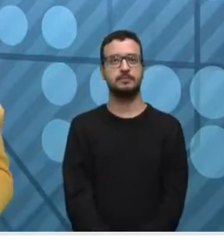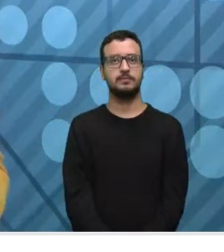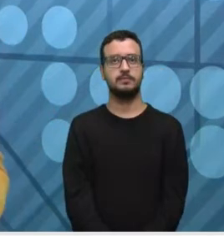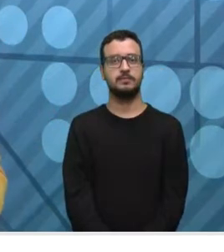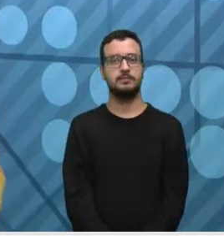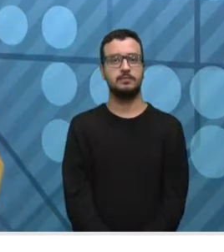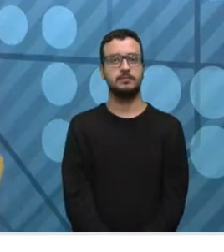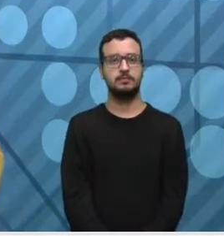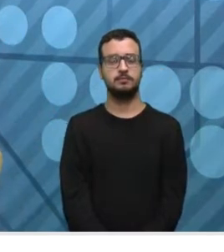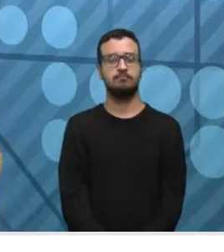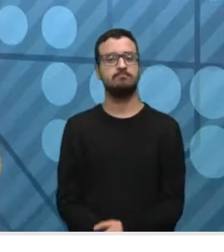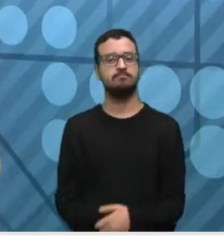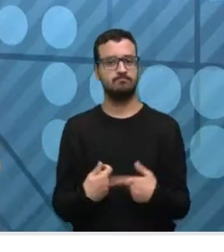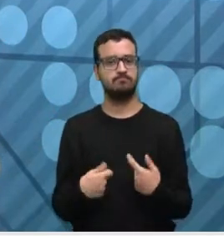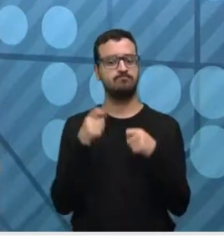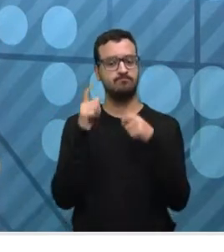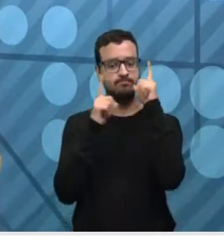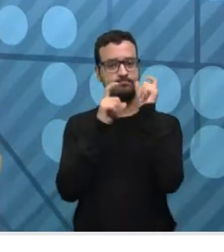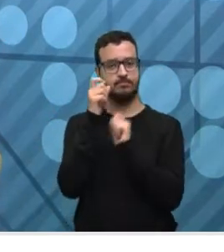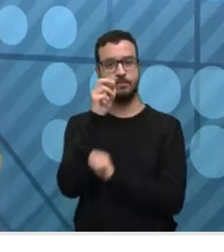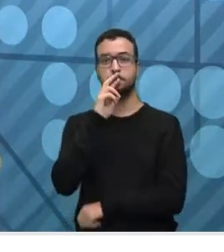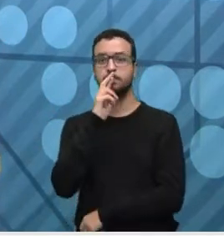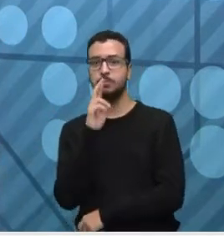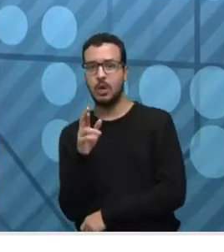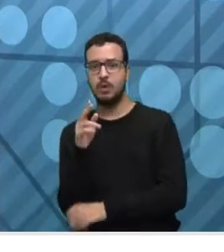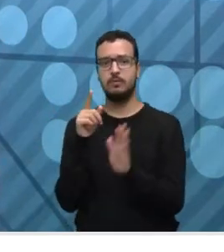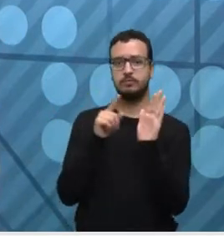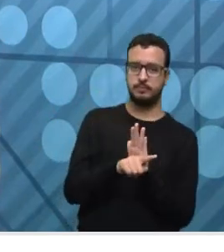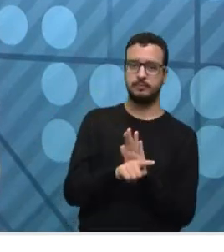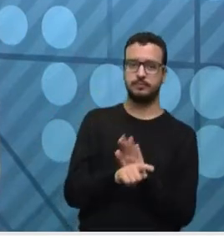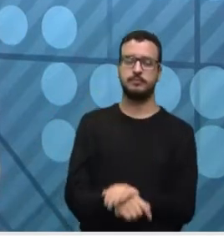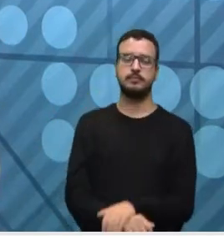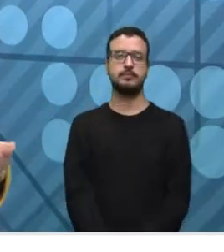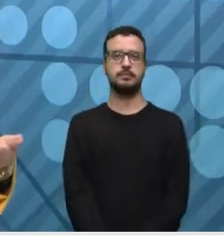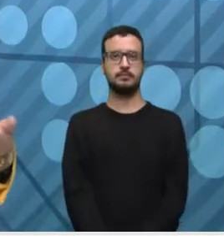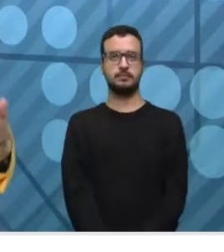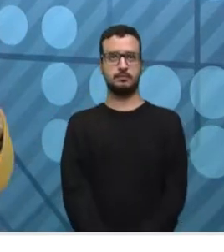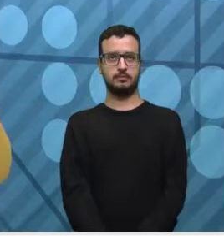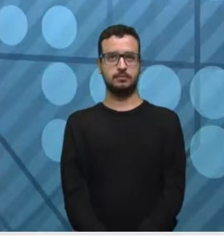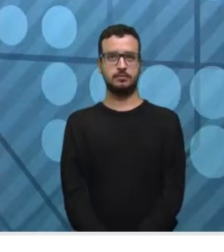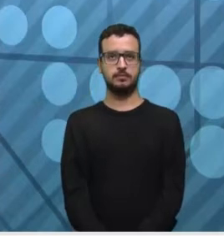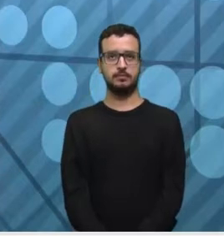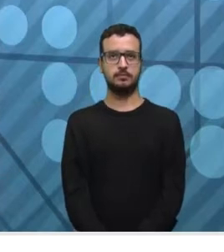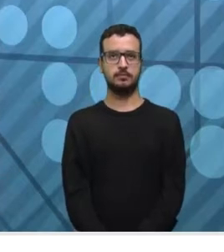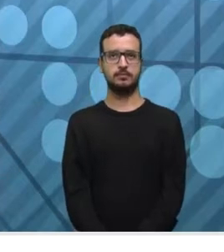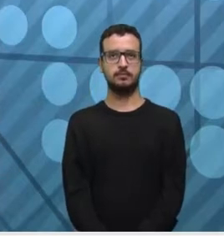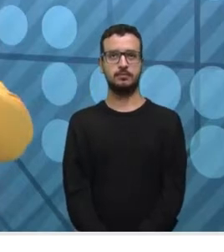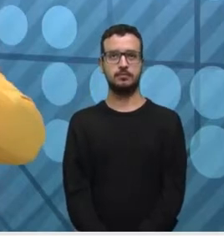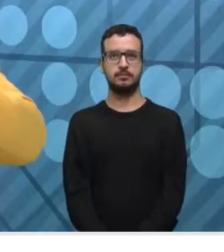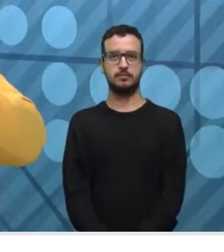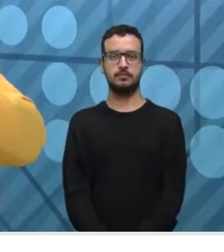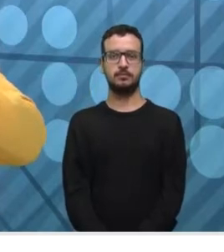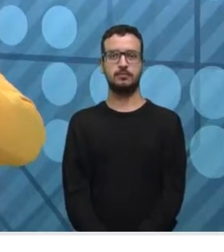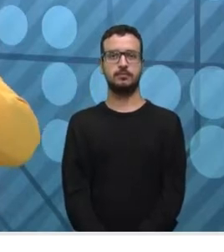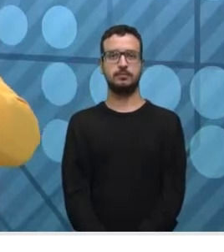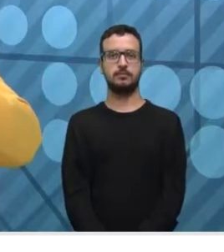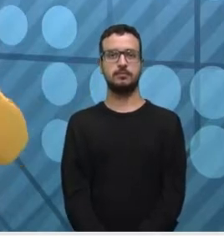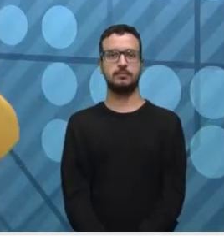Tudo bem, ou mais ou menos. Então, tudo bem. Com licença, pode ser com